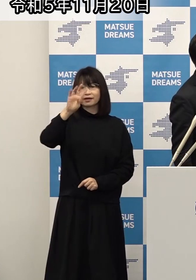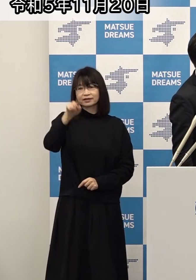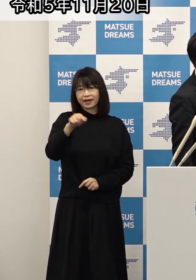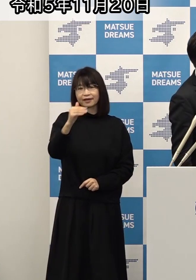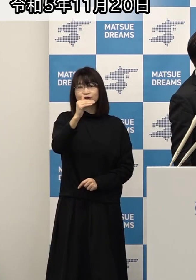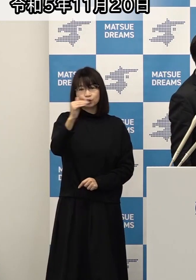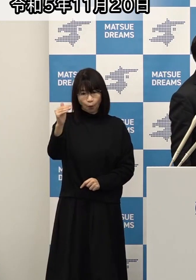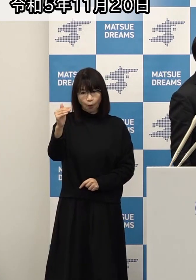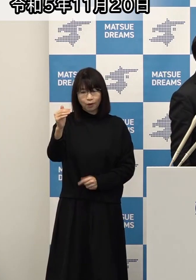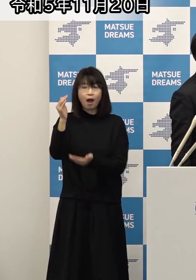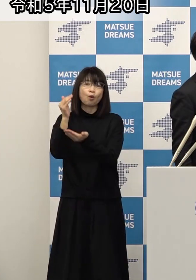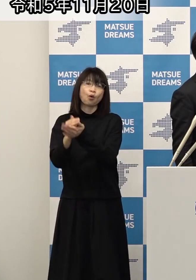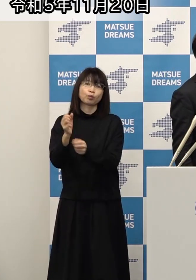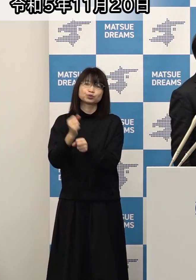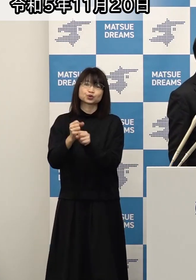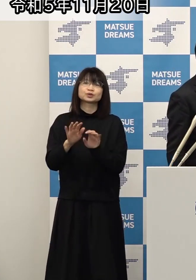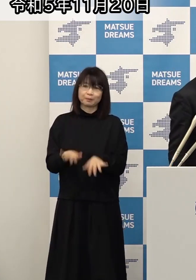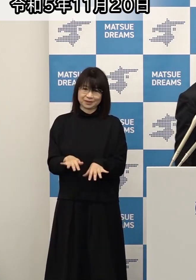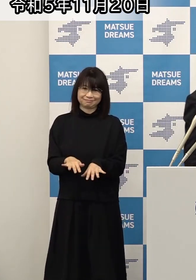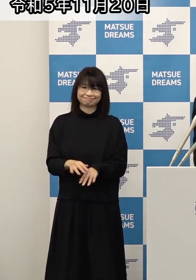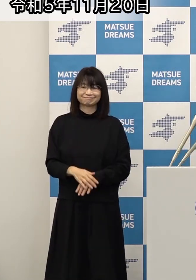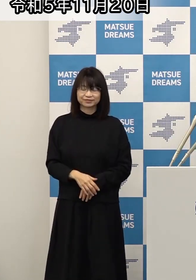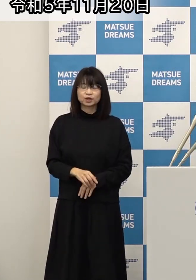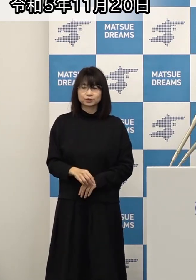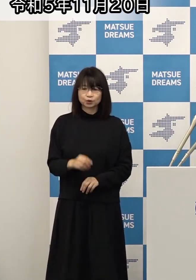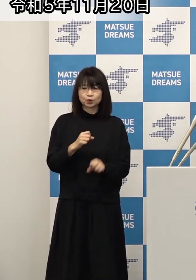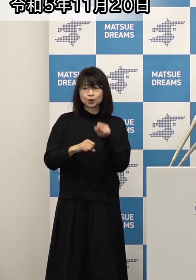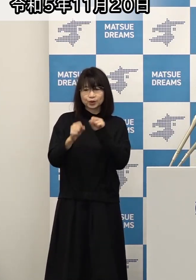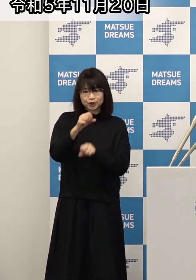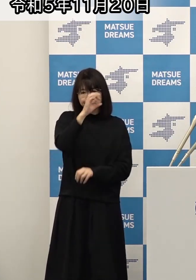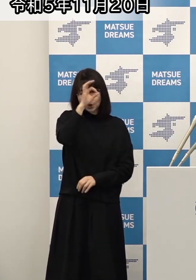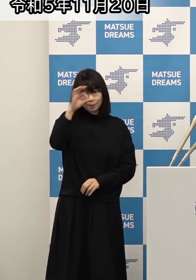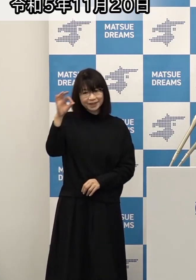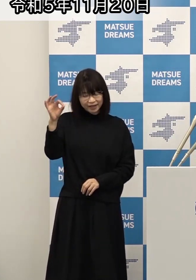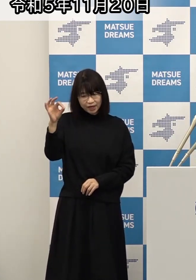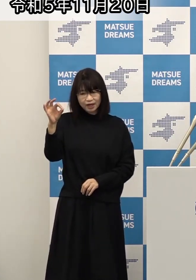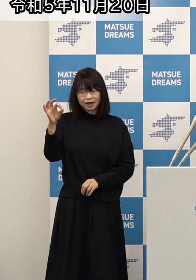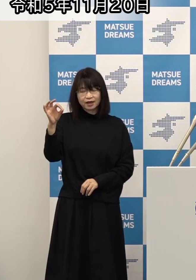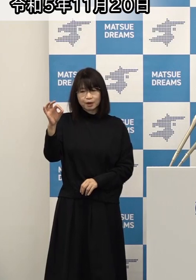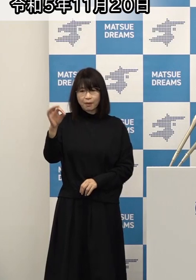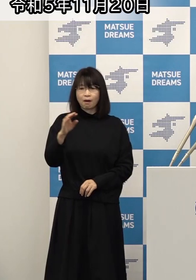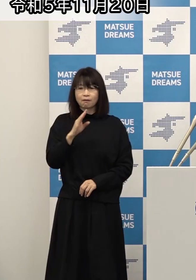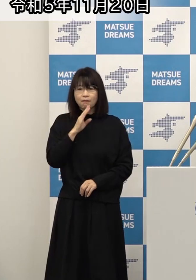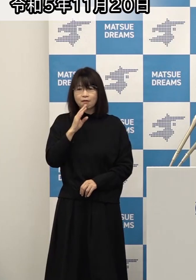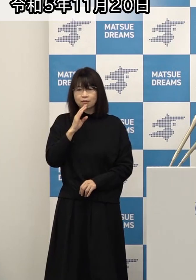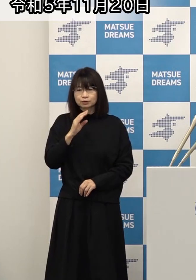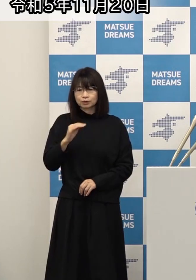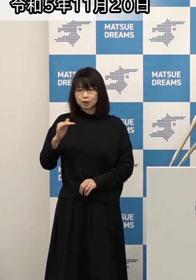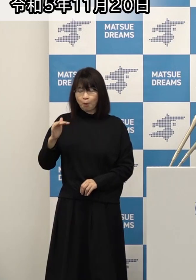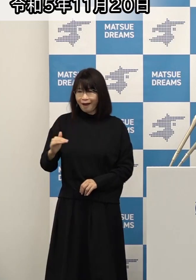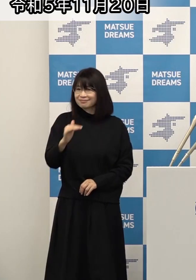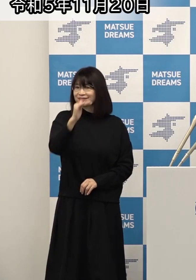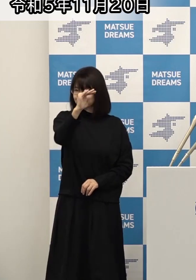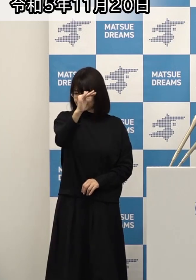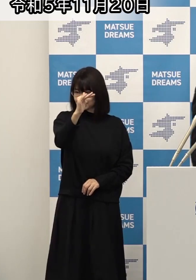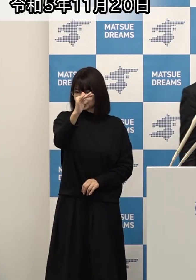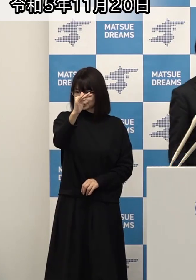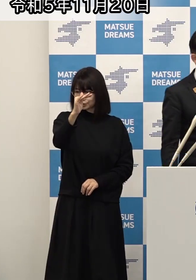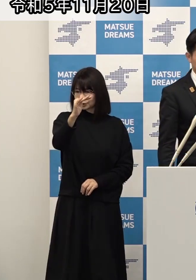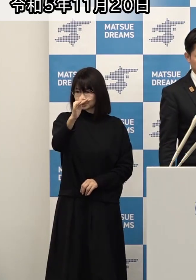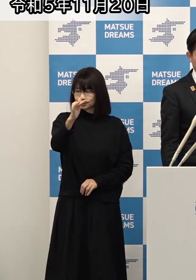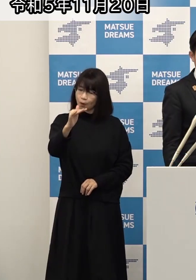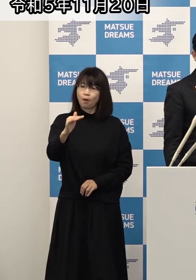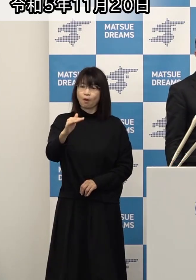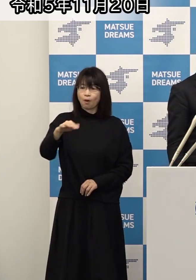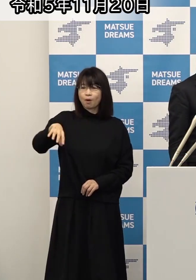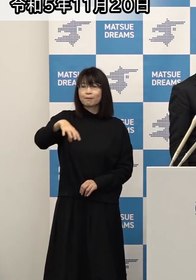。甲州市の取り組みを見させていただいて、まあ、非常に近代的にですね発達しているこの開発エリアについても視察を